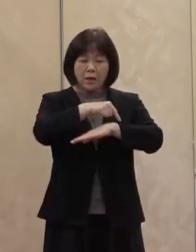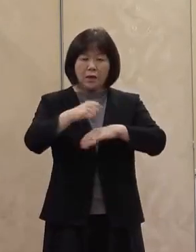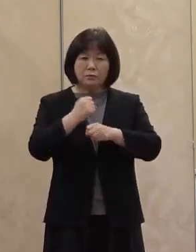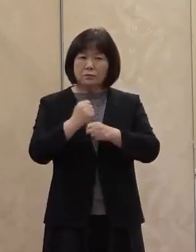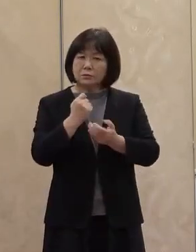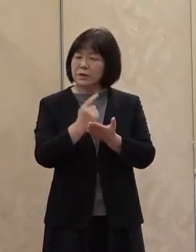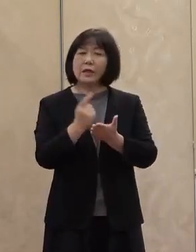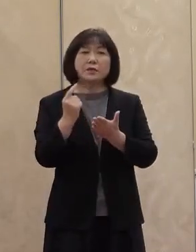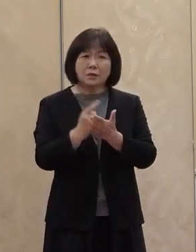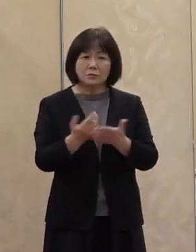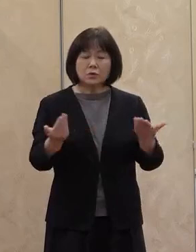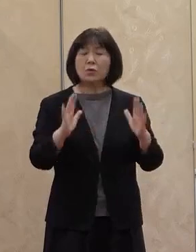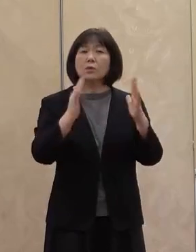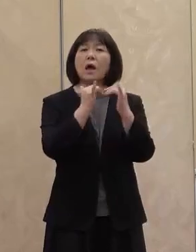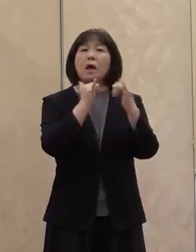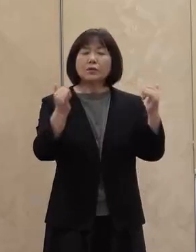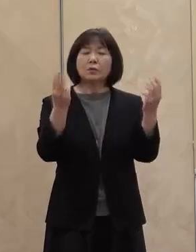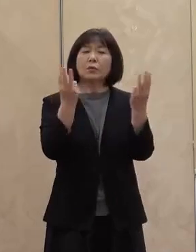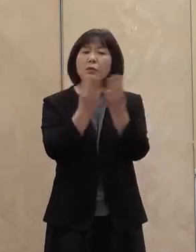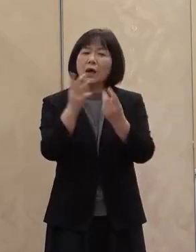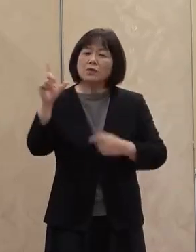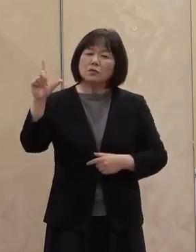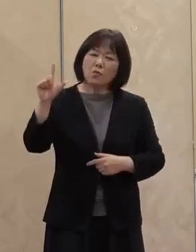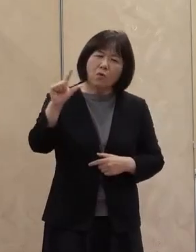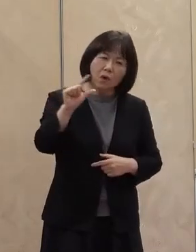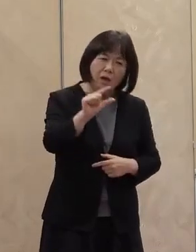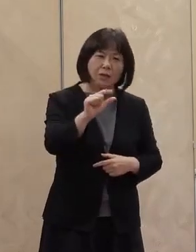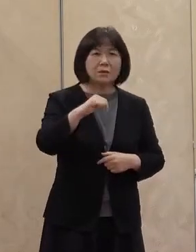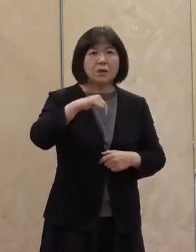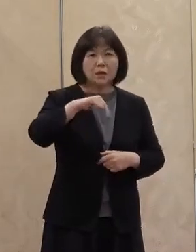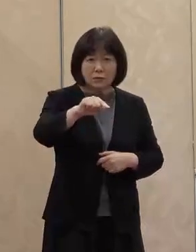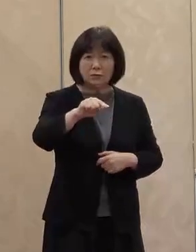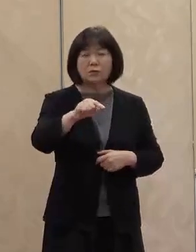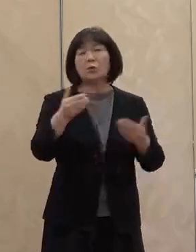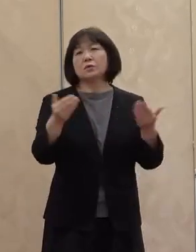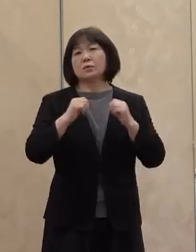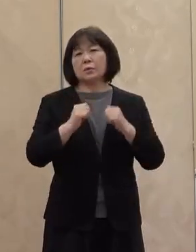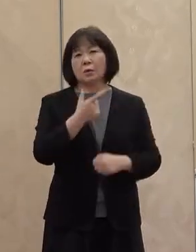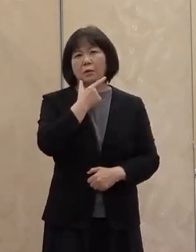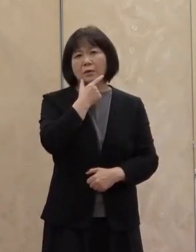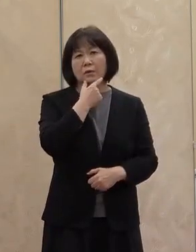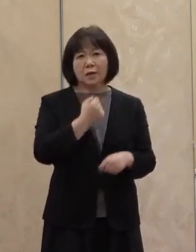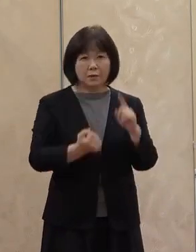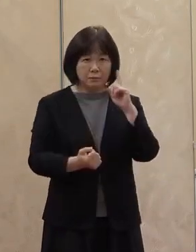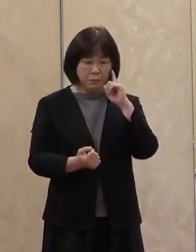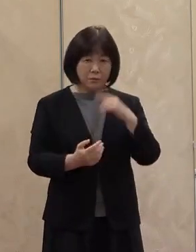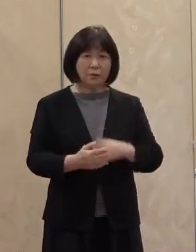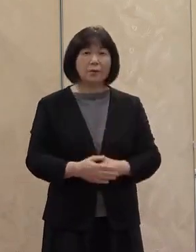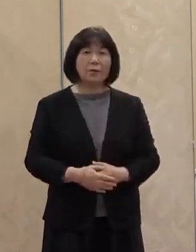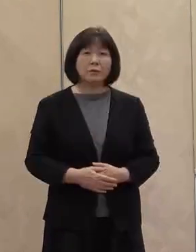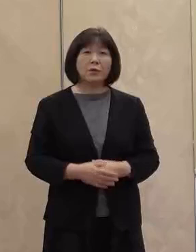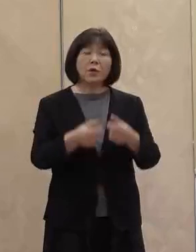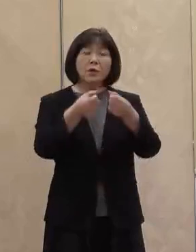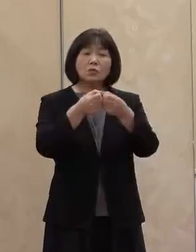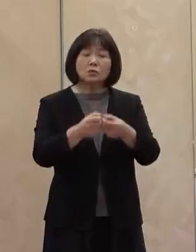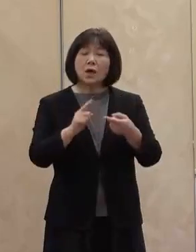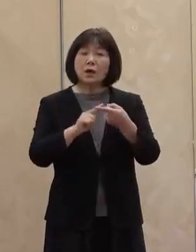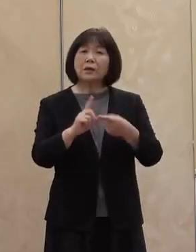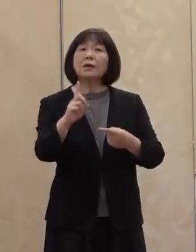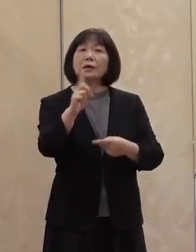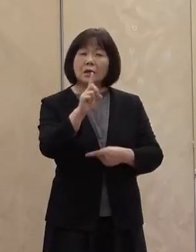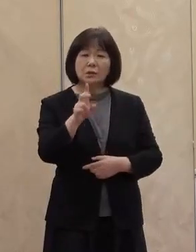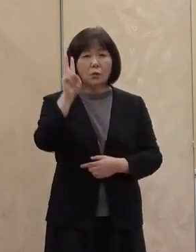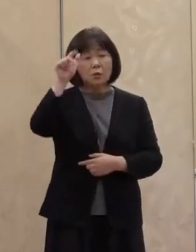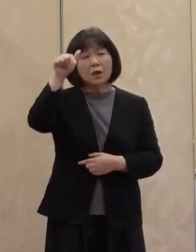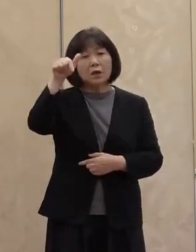失業者を一人でも減らすという事業をしていきたいと思います。まあ、具体的には大